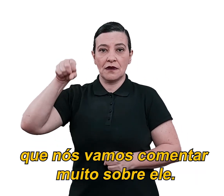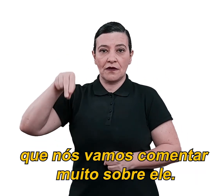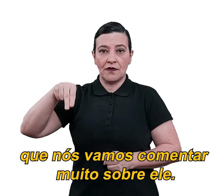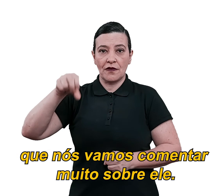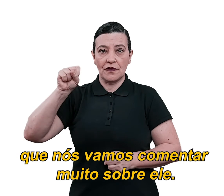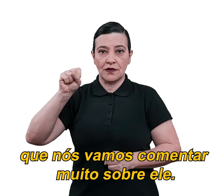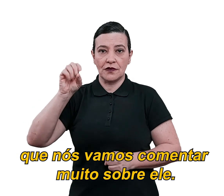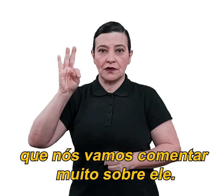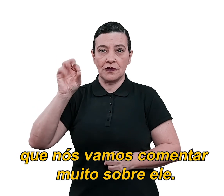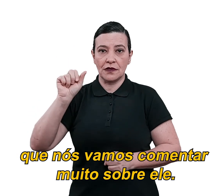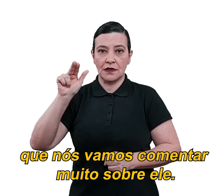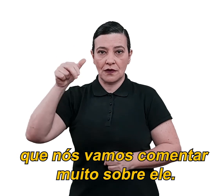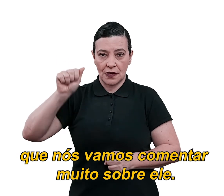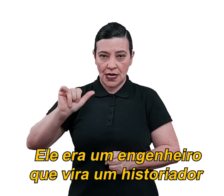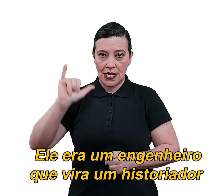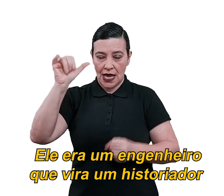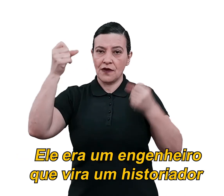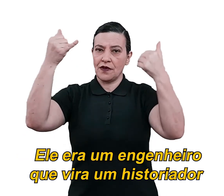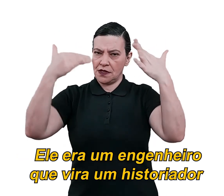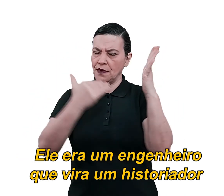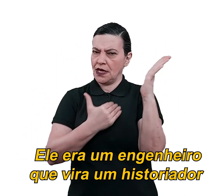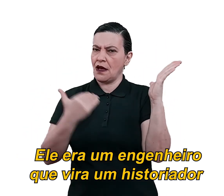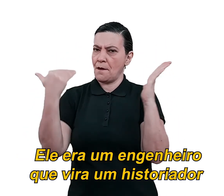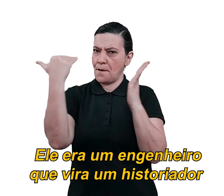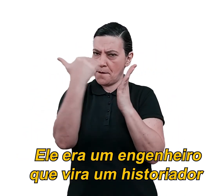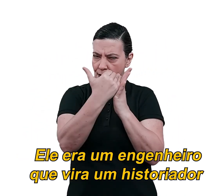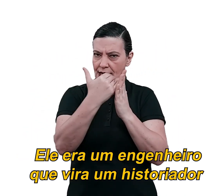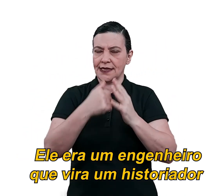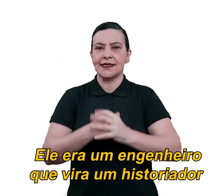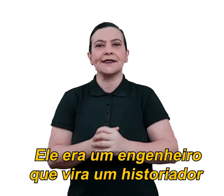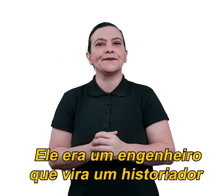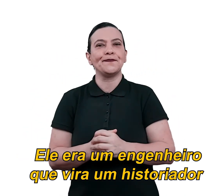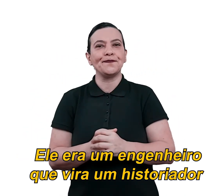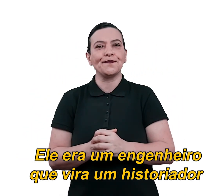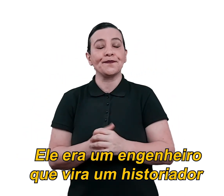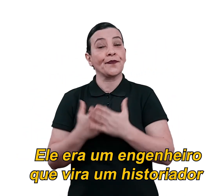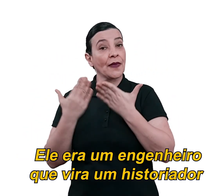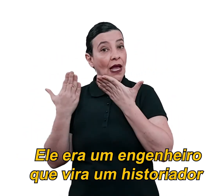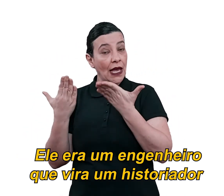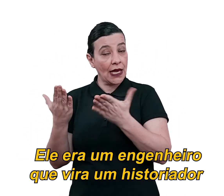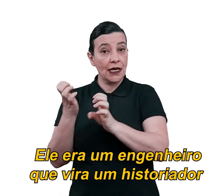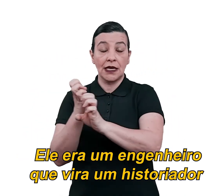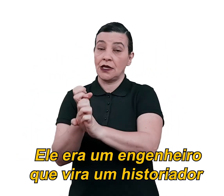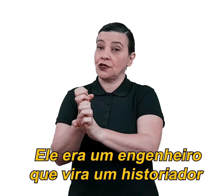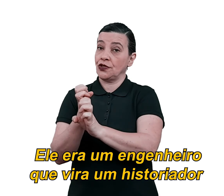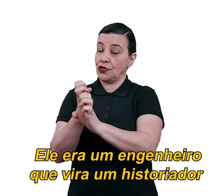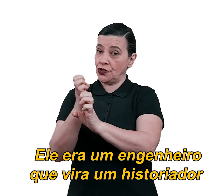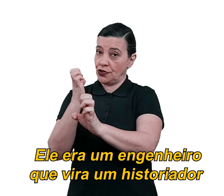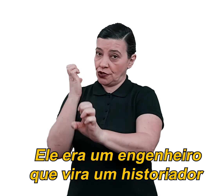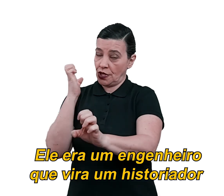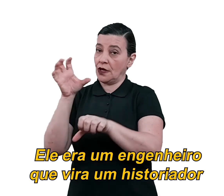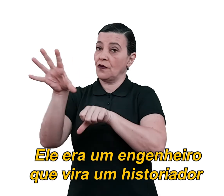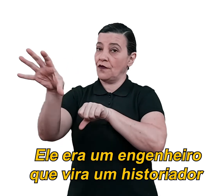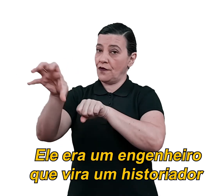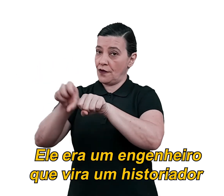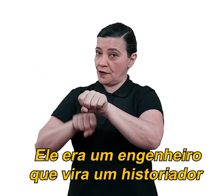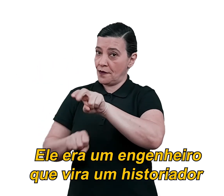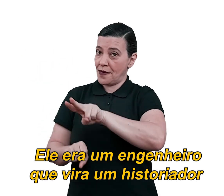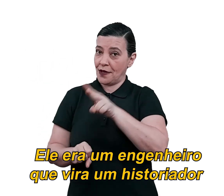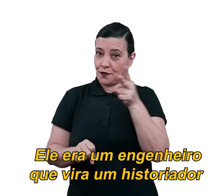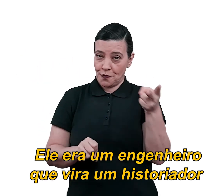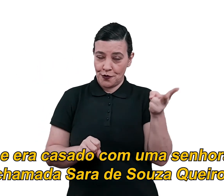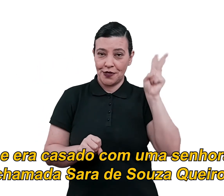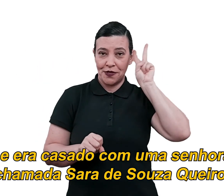vamos comentar muito sobre ele. Ele era um engenheiro, né, um engenheiro que vira